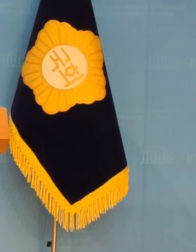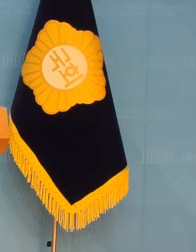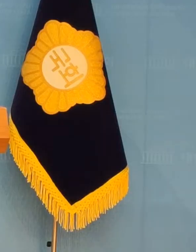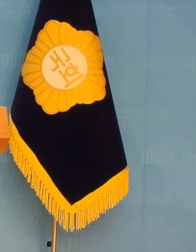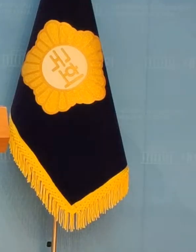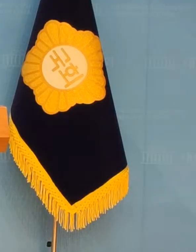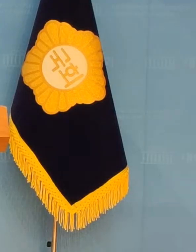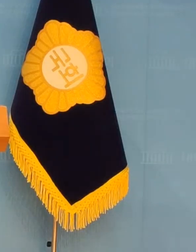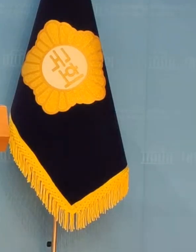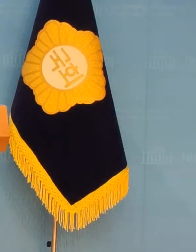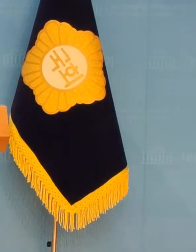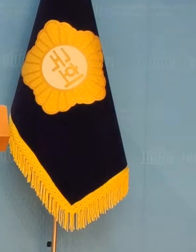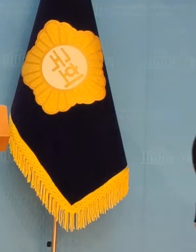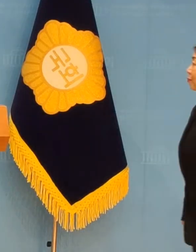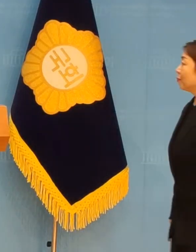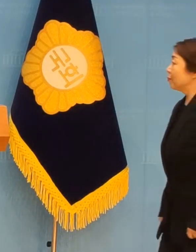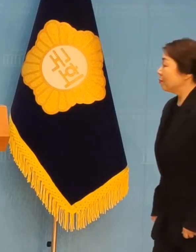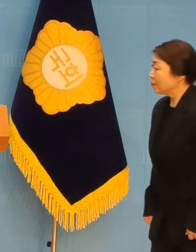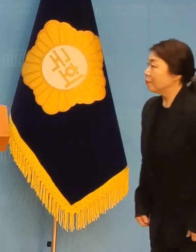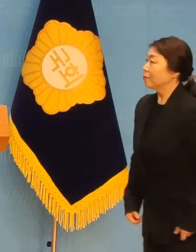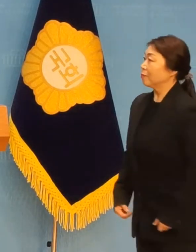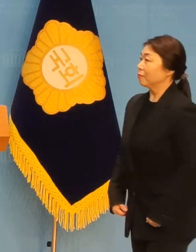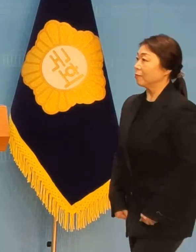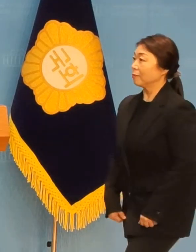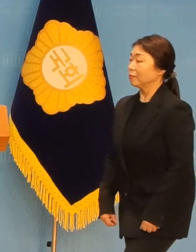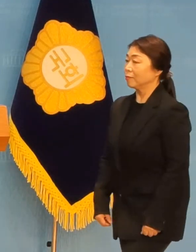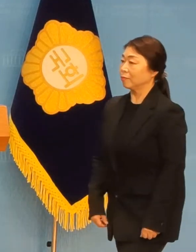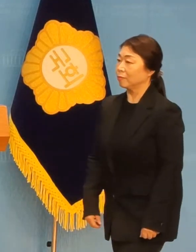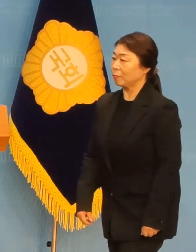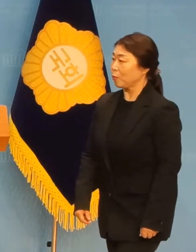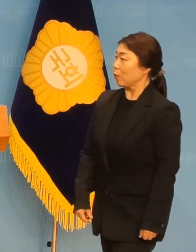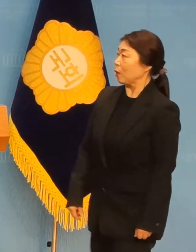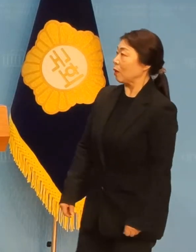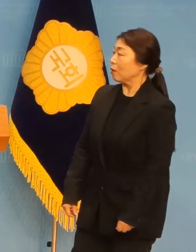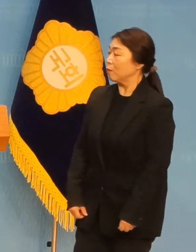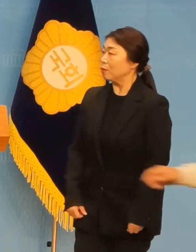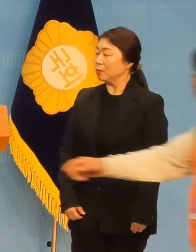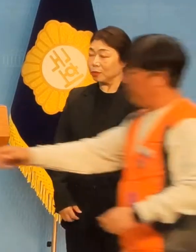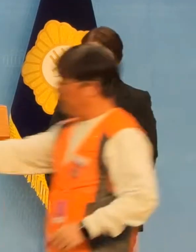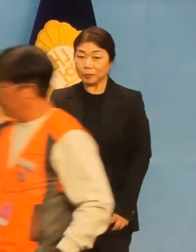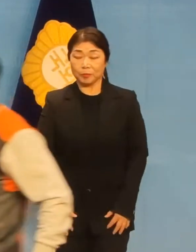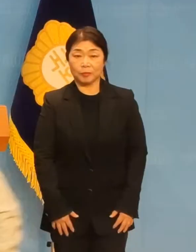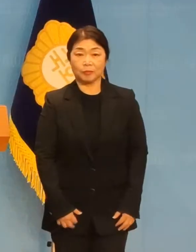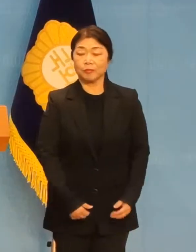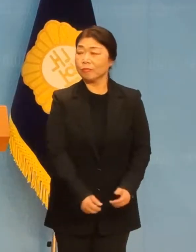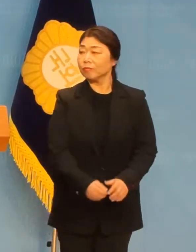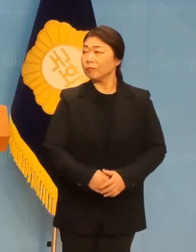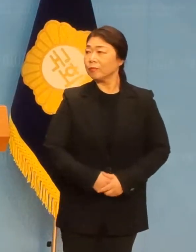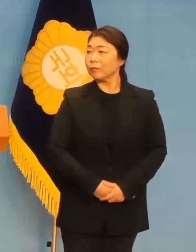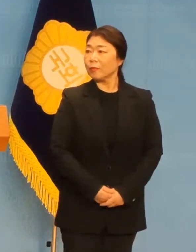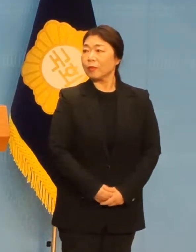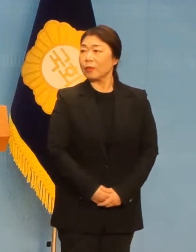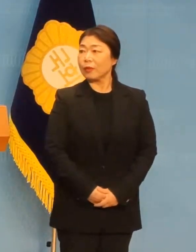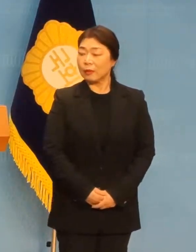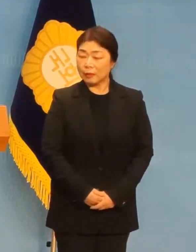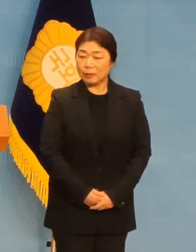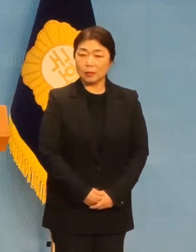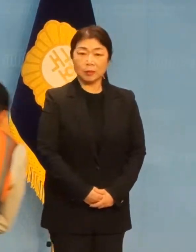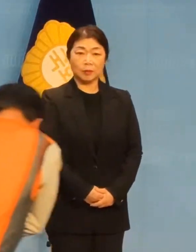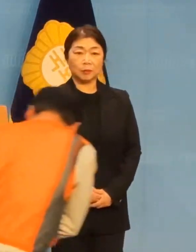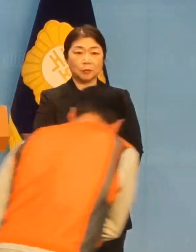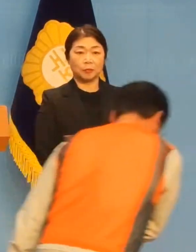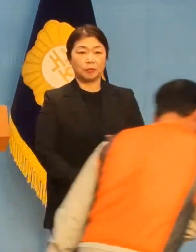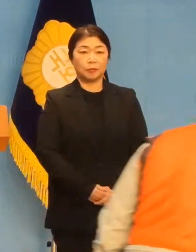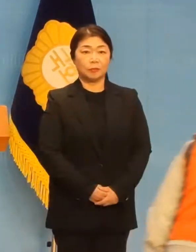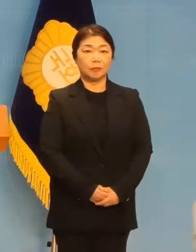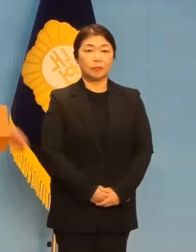예, 공공연맹분들 수고하셨습니다. 잠시 후부터 조국혁신당 의원총회를 오늘 오전에